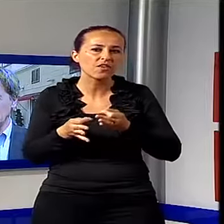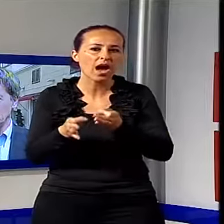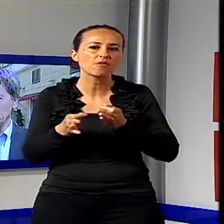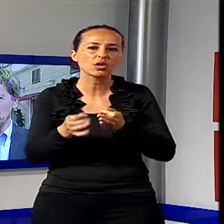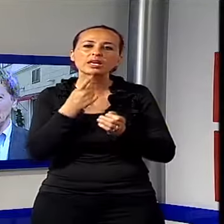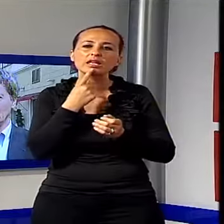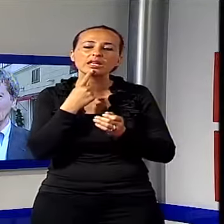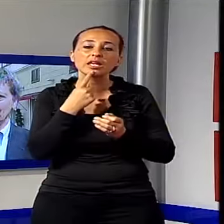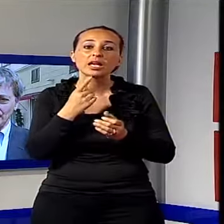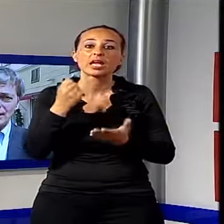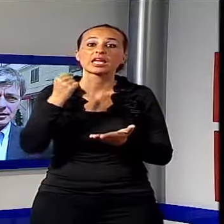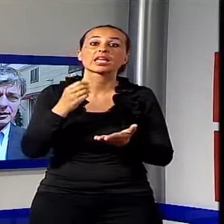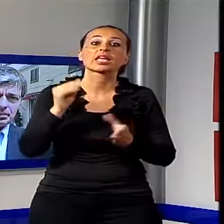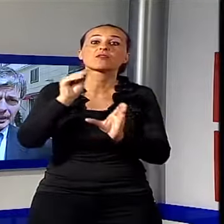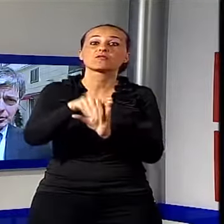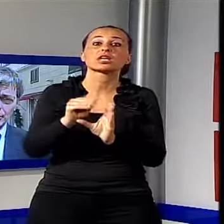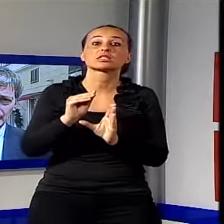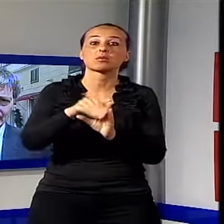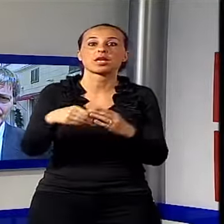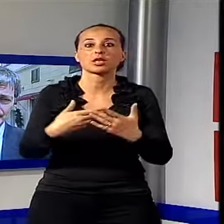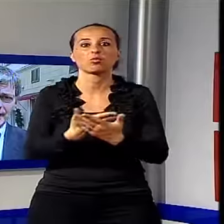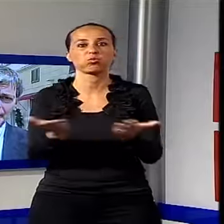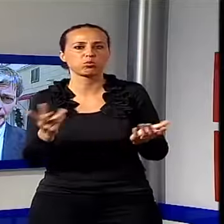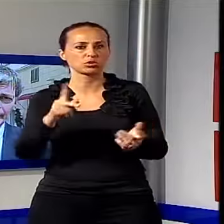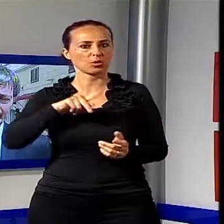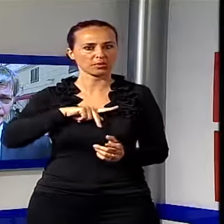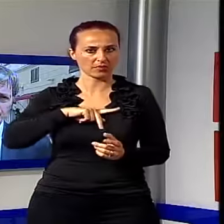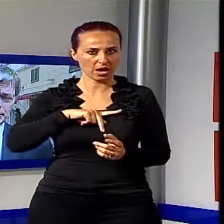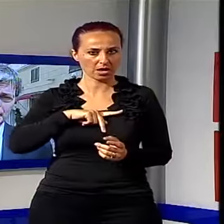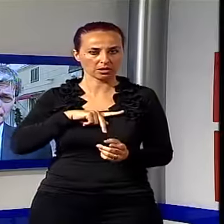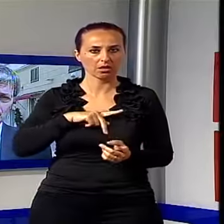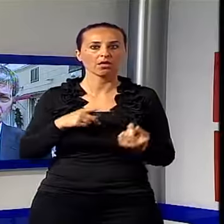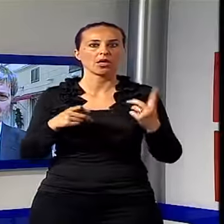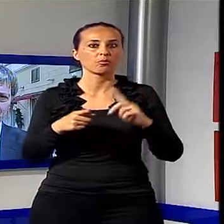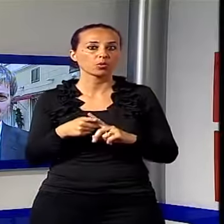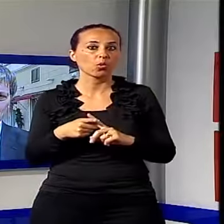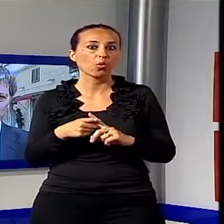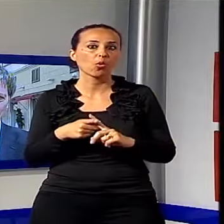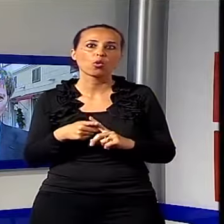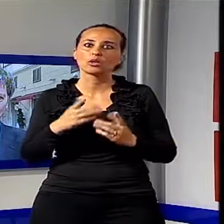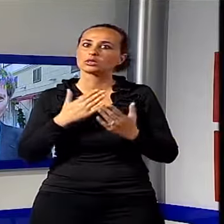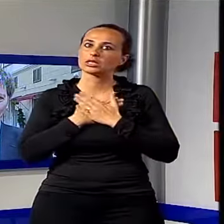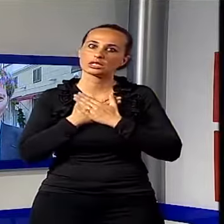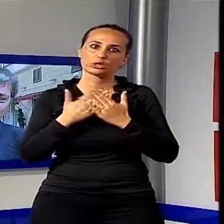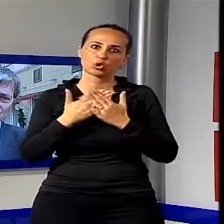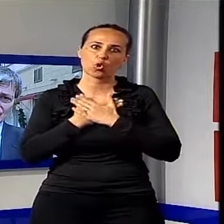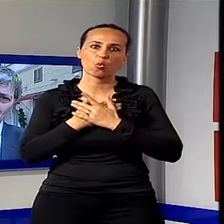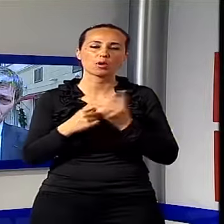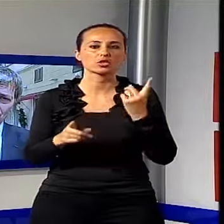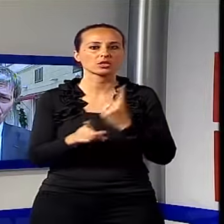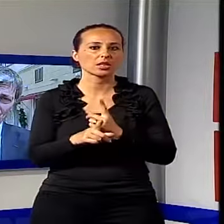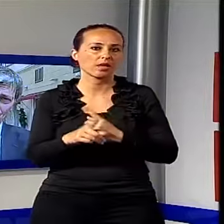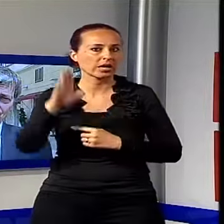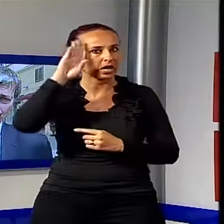pubblici e privati e affrontando di petto il grande dramma di questo periodo che è la disoccupazione. È come se in Europa fino ad ora si fosse